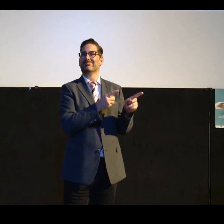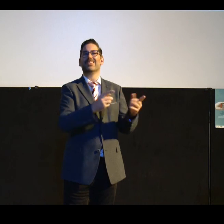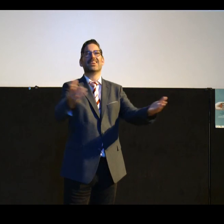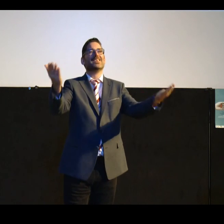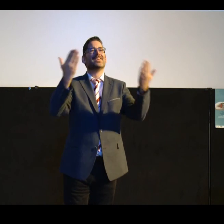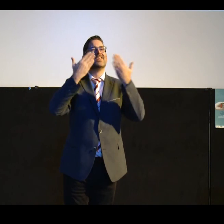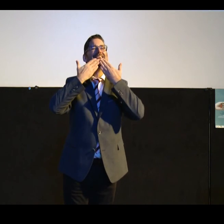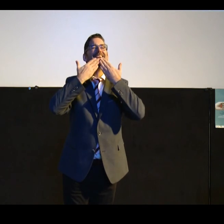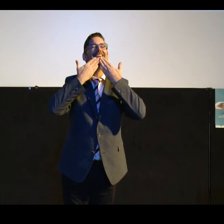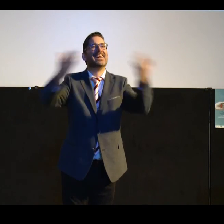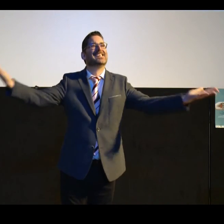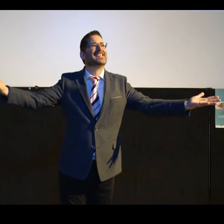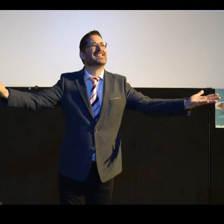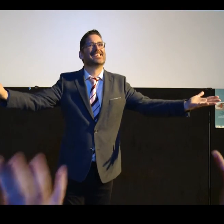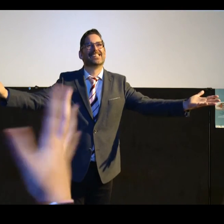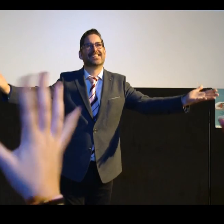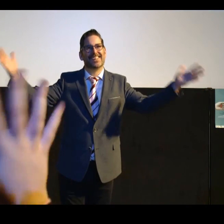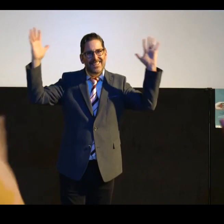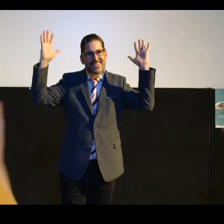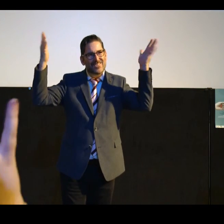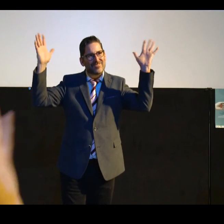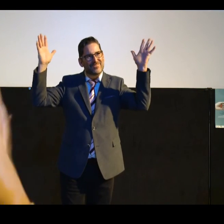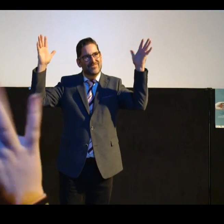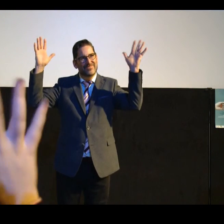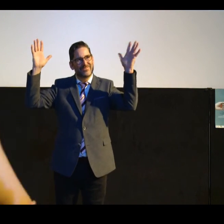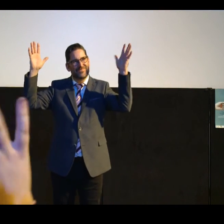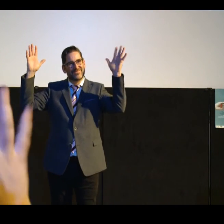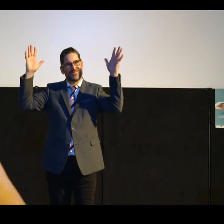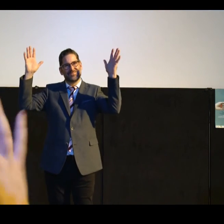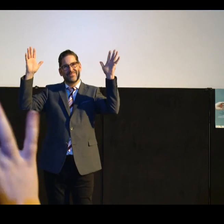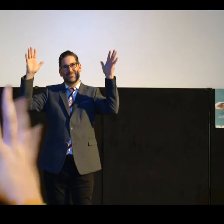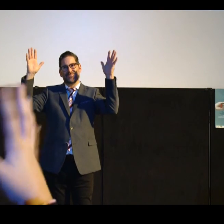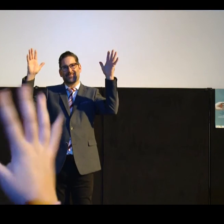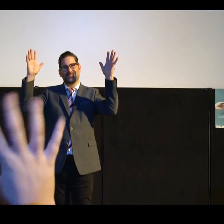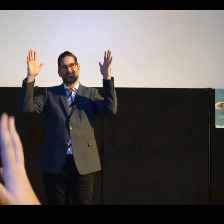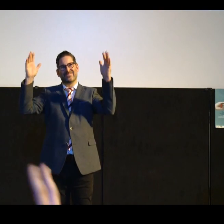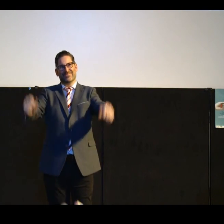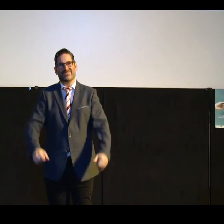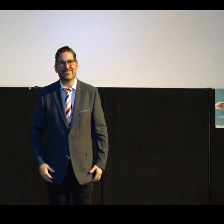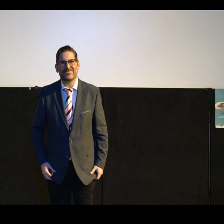sabiendo qué es la EUD, en qué trabajamos y nada, que muchas gracias.